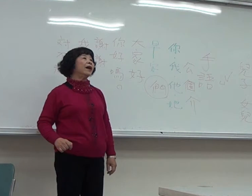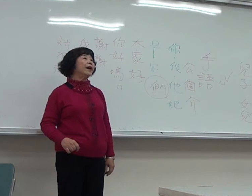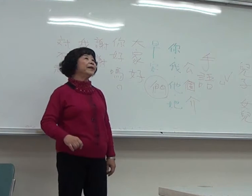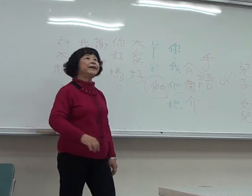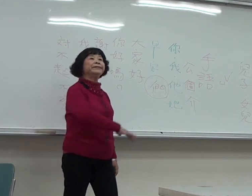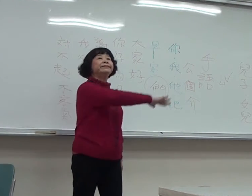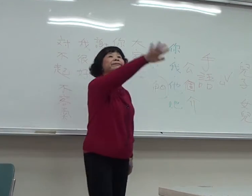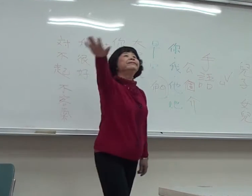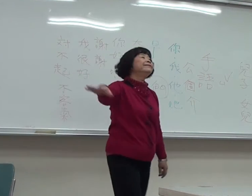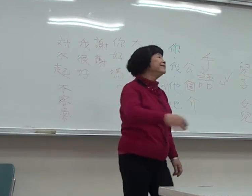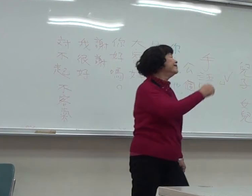疼的，